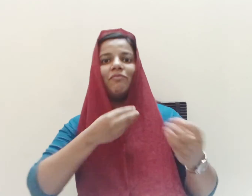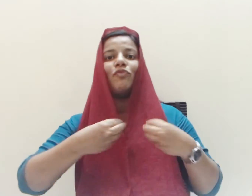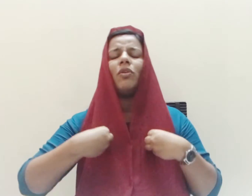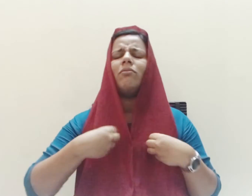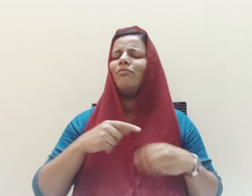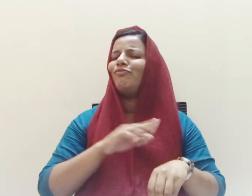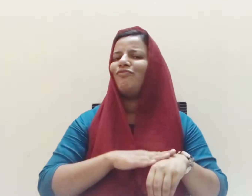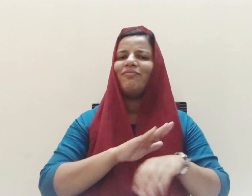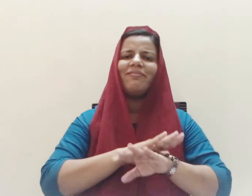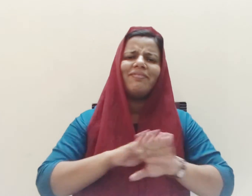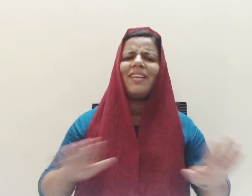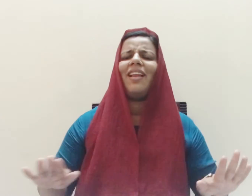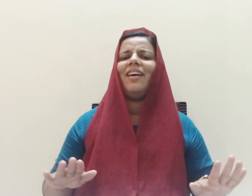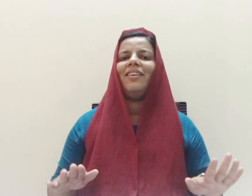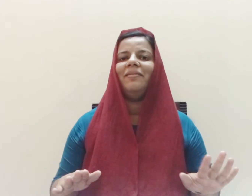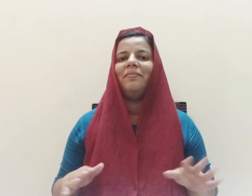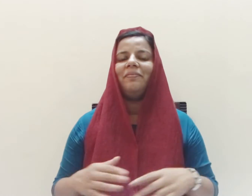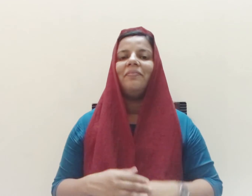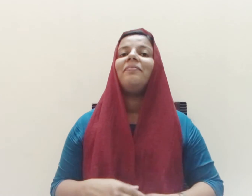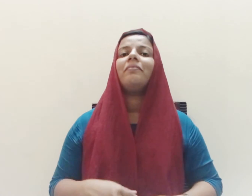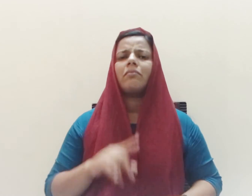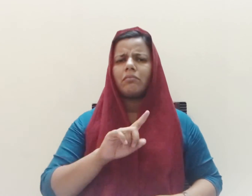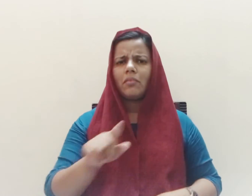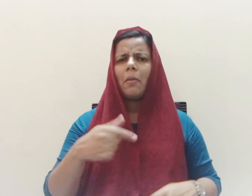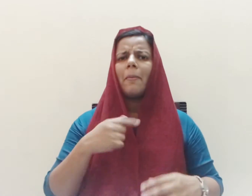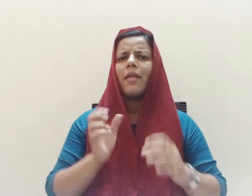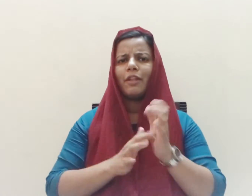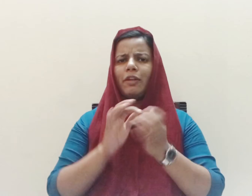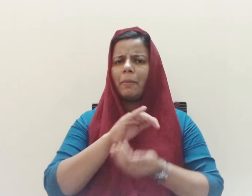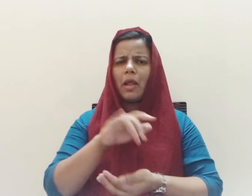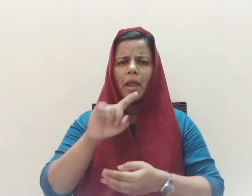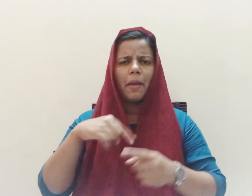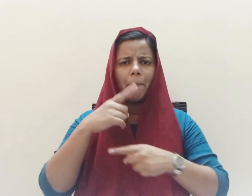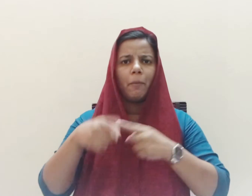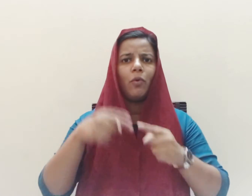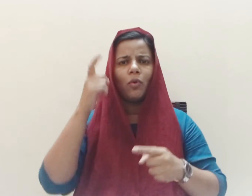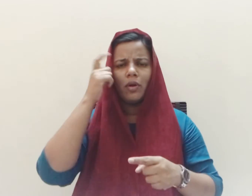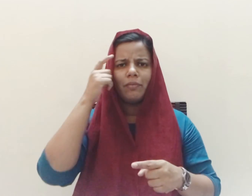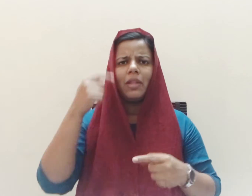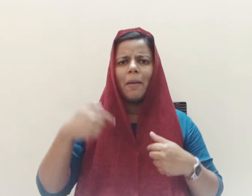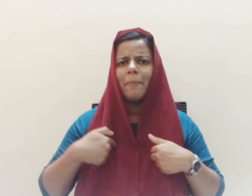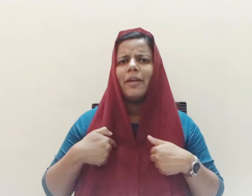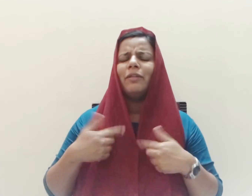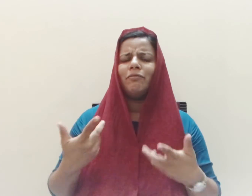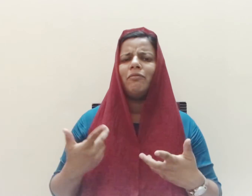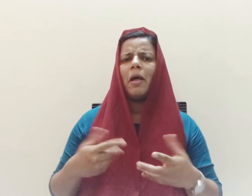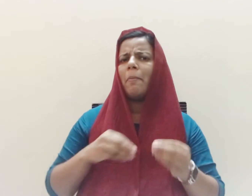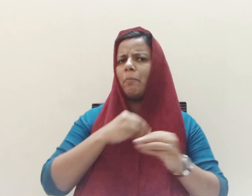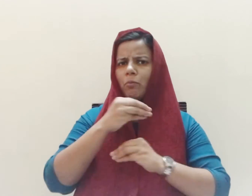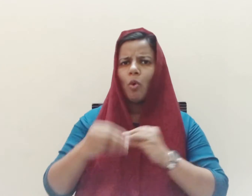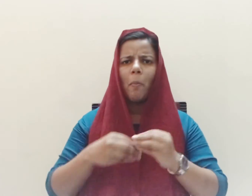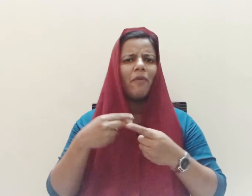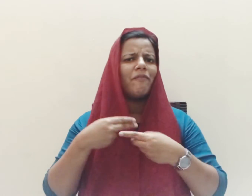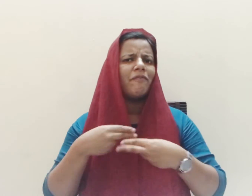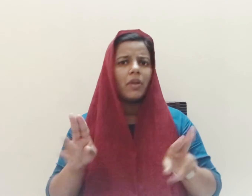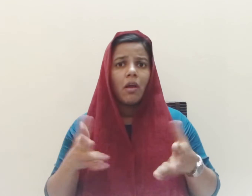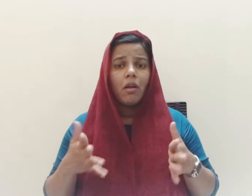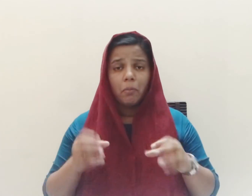നേരെ ഫലിക്കത്തില്ല. ദൈവമക്കൾ എപ്പോഴും ഓർത്തോളം, ചലഞ്ചസ് ഫ്രീ അല്ല നമ്മുടെ ലൈഫ്. പ്രശ്നം ഫ്രീ അല്ല.